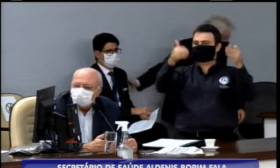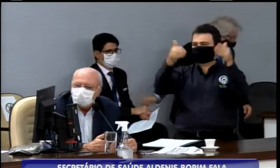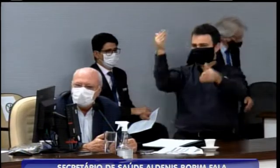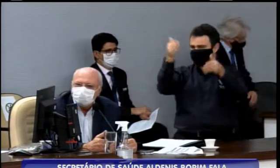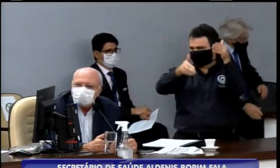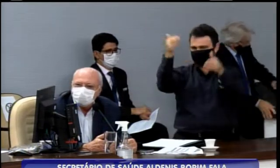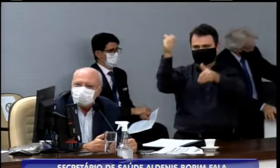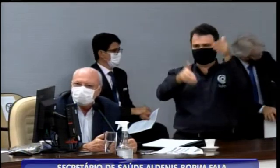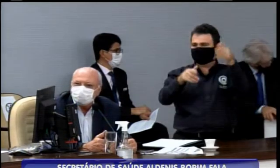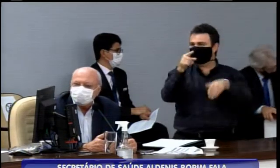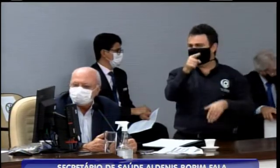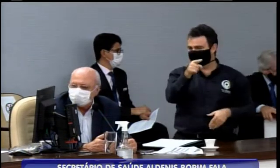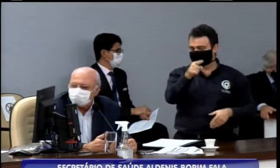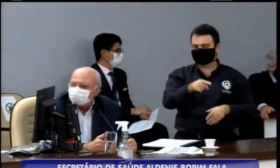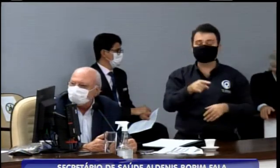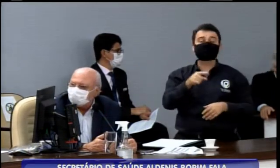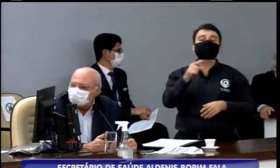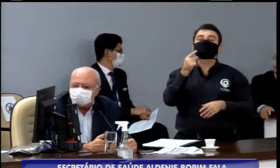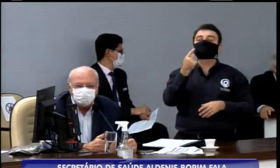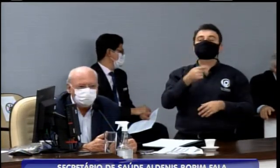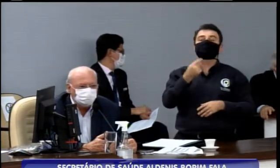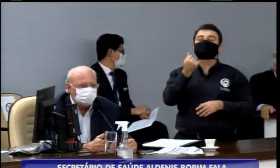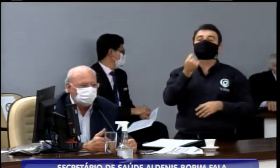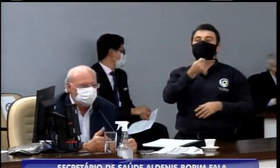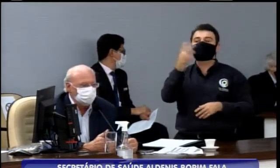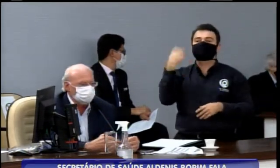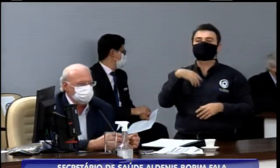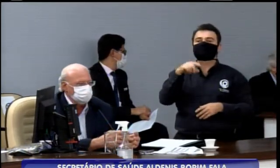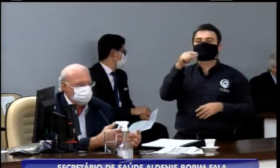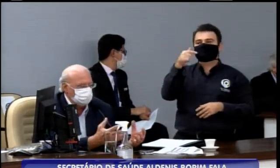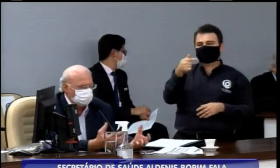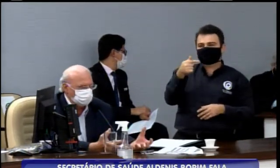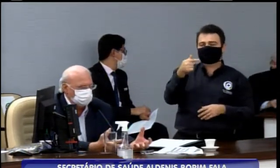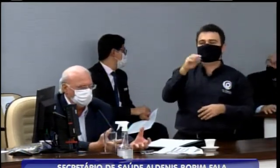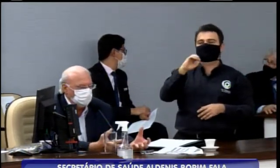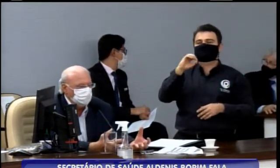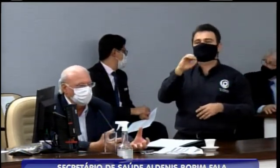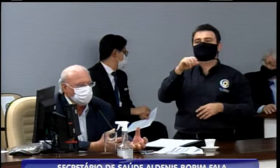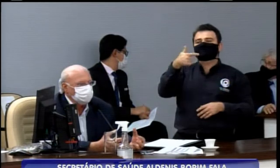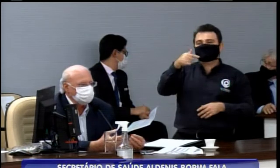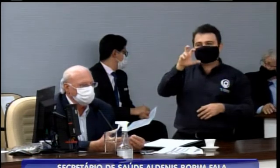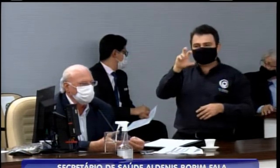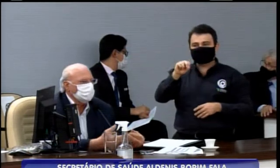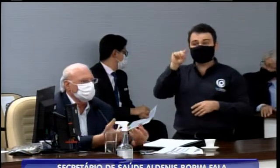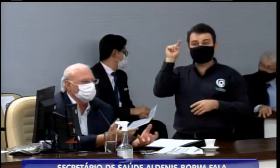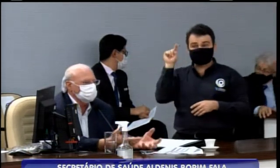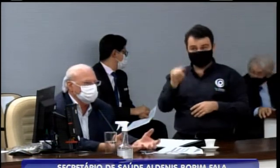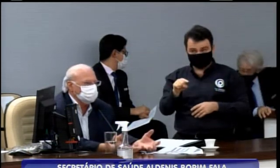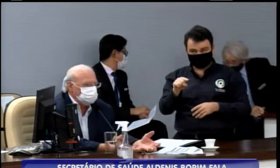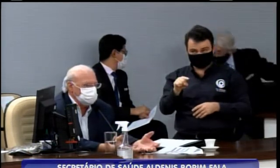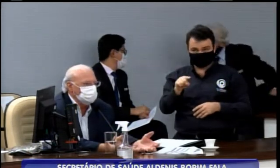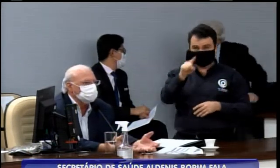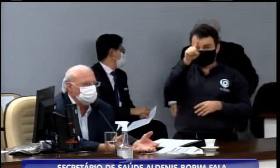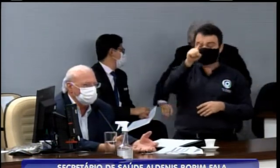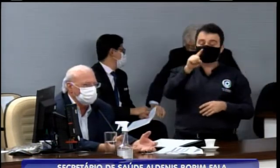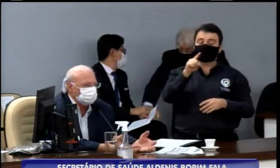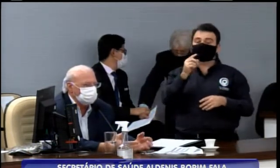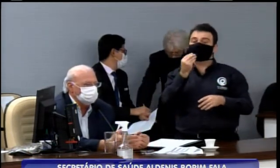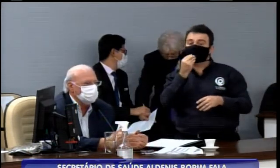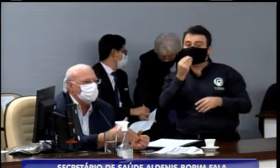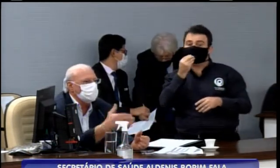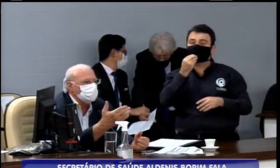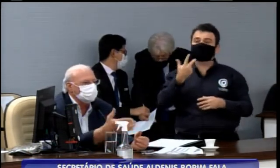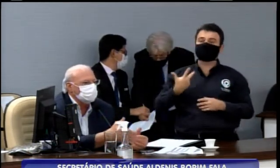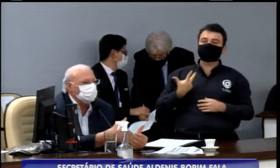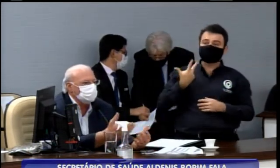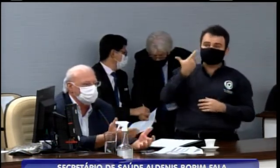ele absorveu 750 mil desse dinheiro para fazer outros procedimentos que ele não